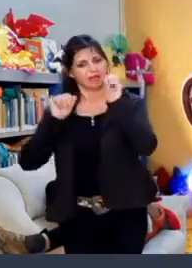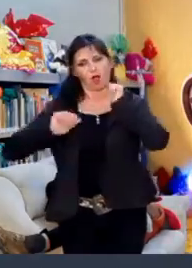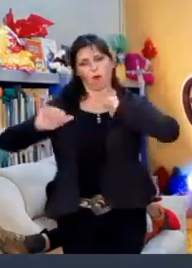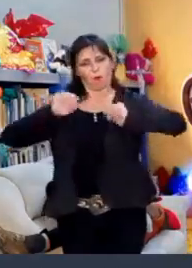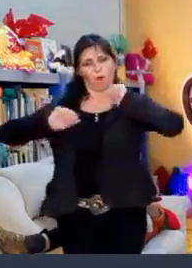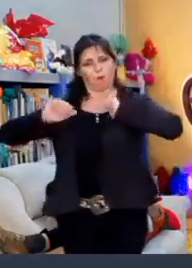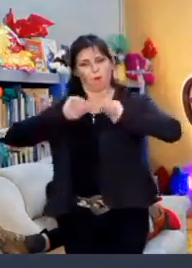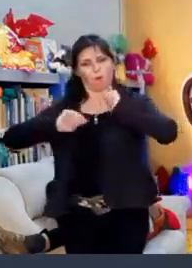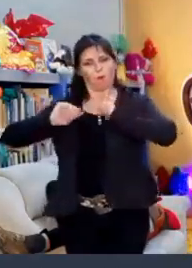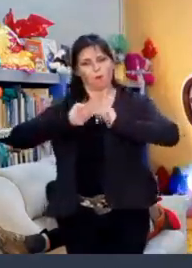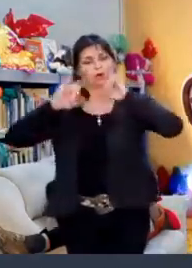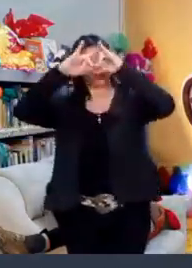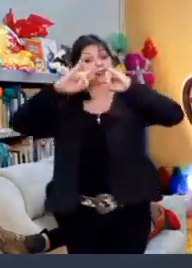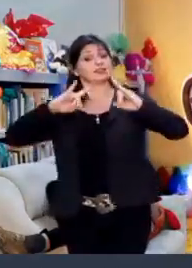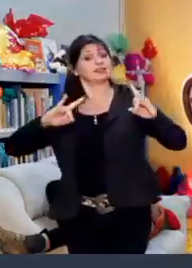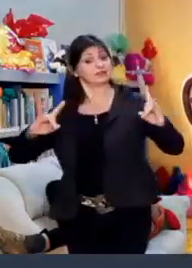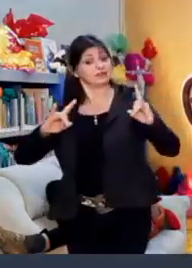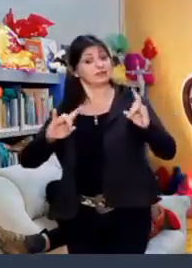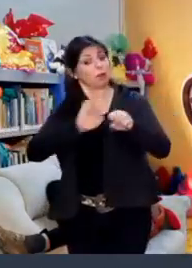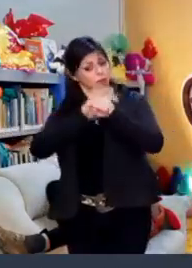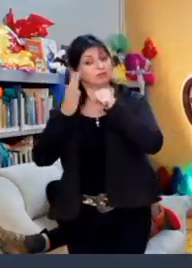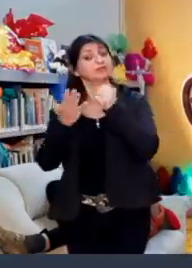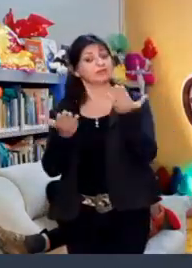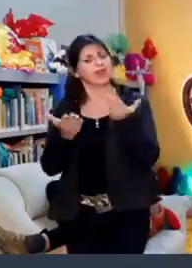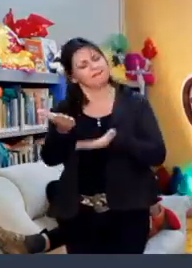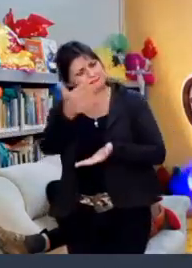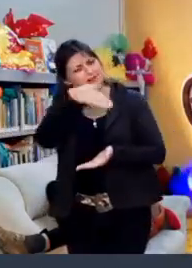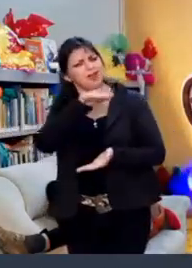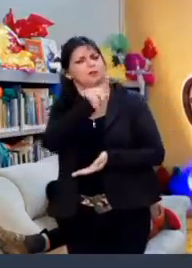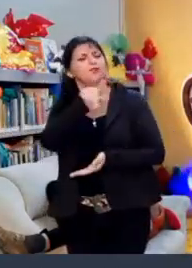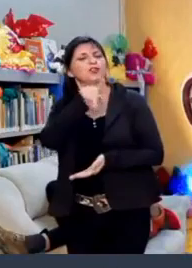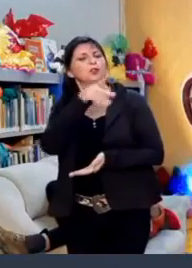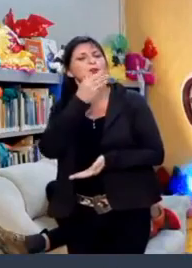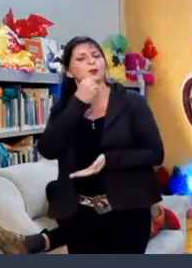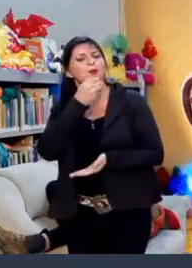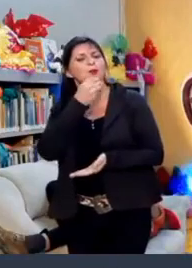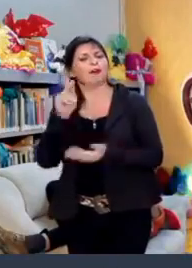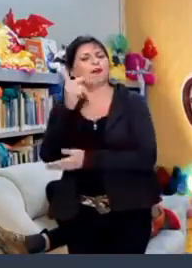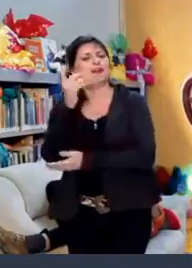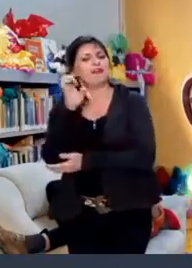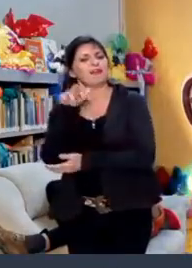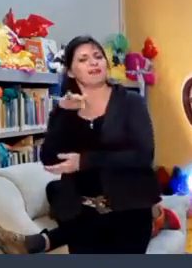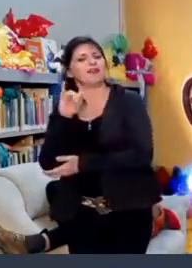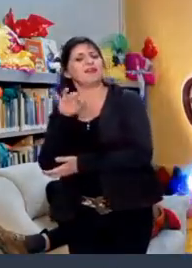de pandemia. Então, vem para cá, Henrique, para começar a apresentação.